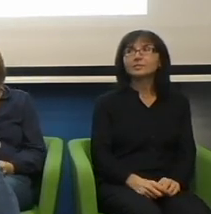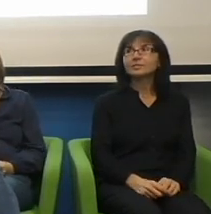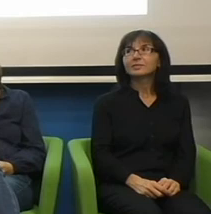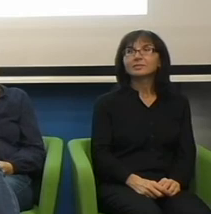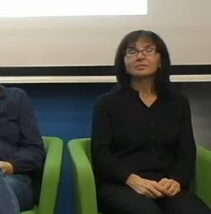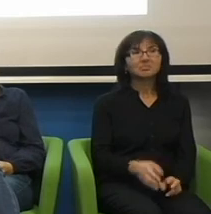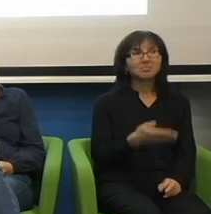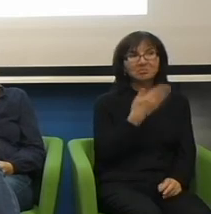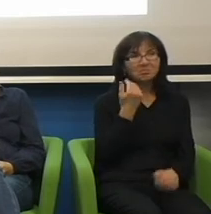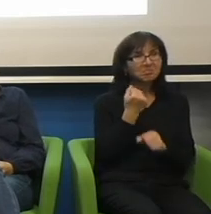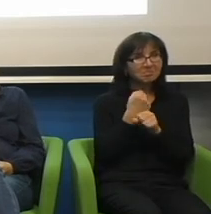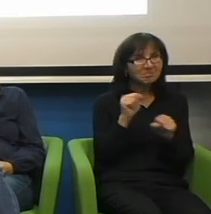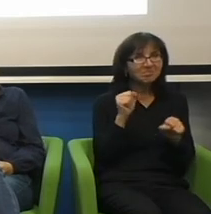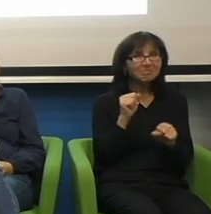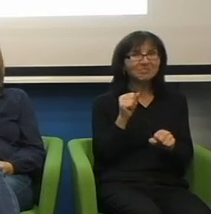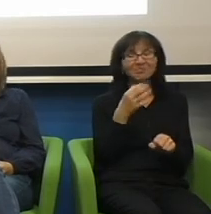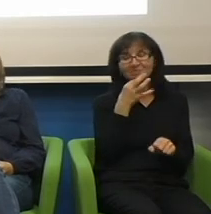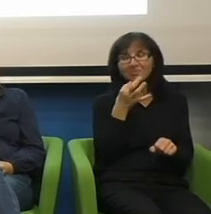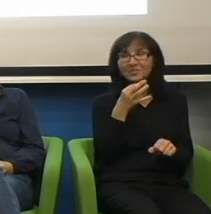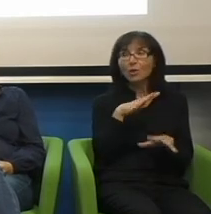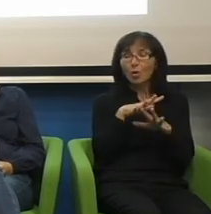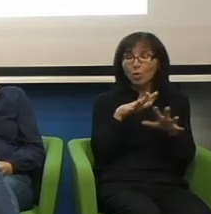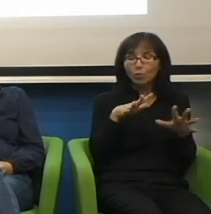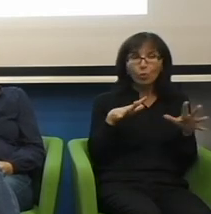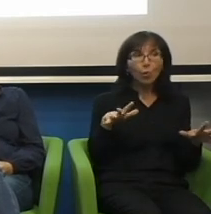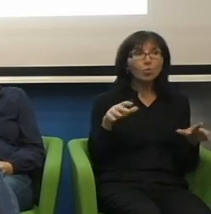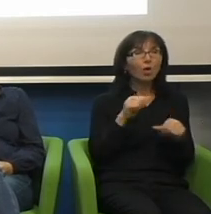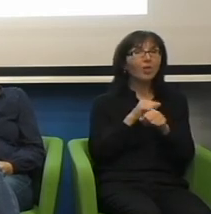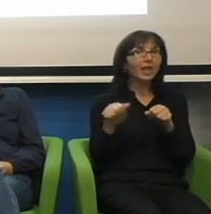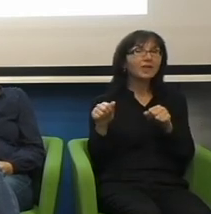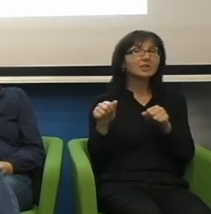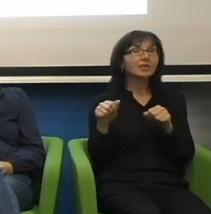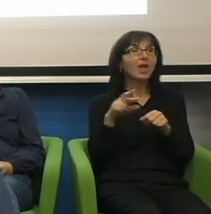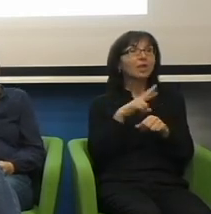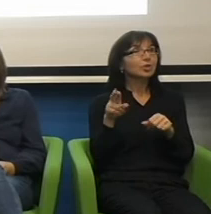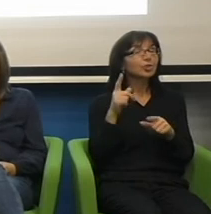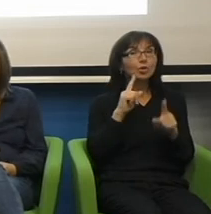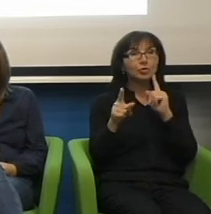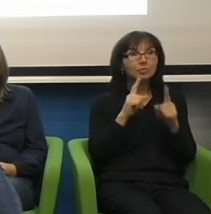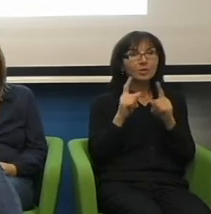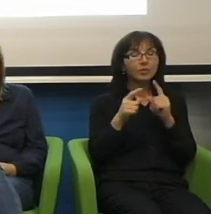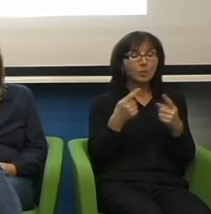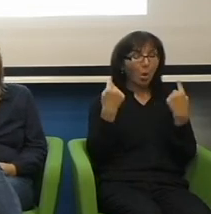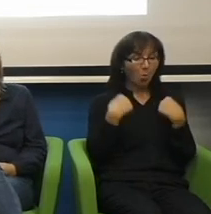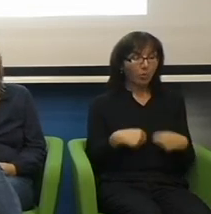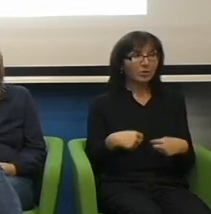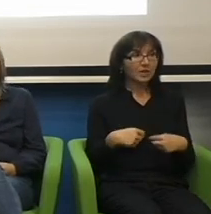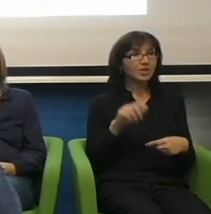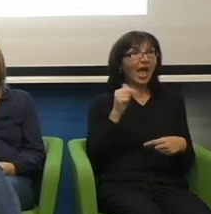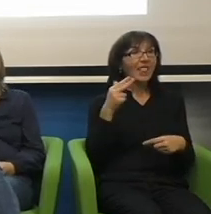Nikt się nie odważy, proszę Państwa. Dużo jest takich wątków, o których my nie rozmawialiśmy. Myślę, że postać pani Anny Walentyrowicz